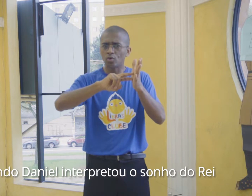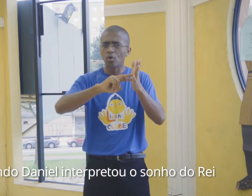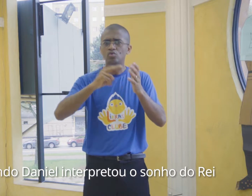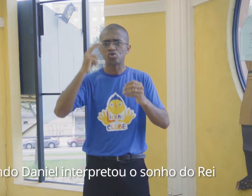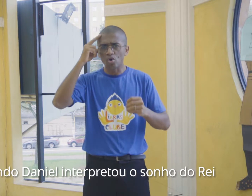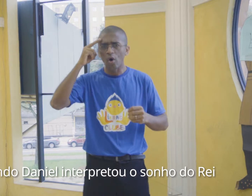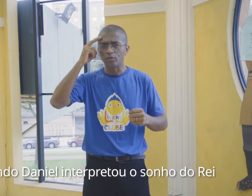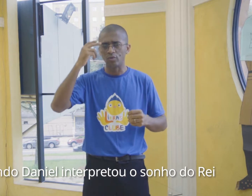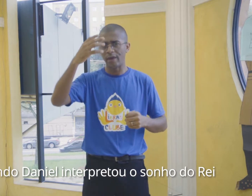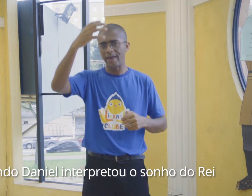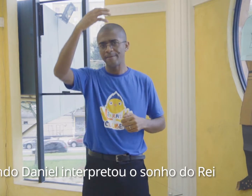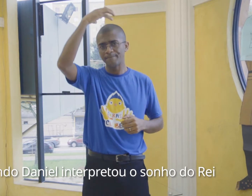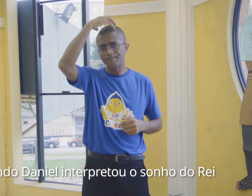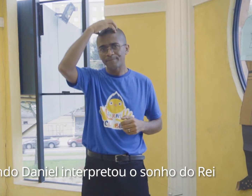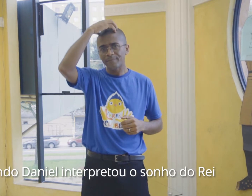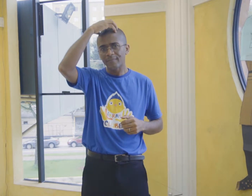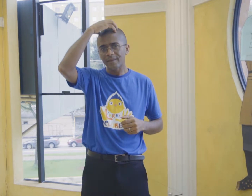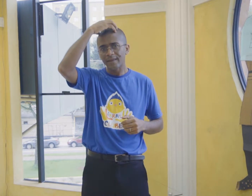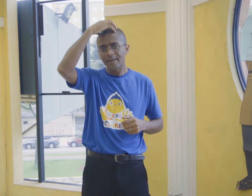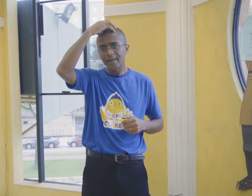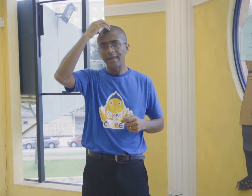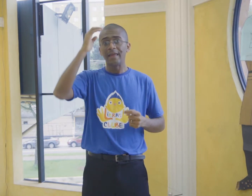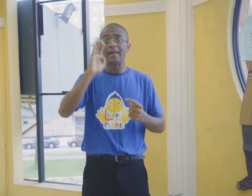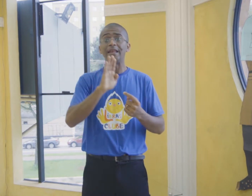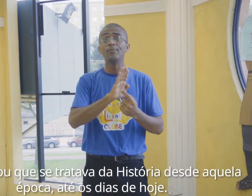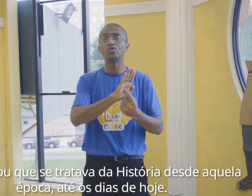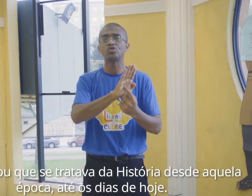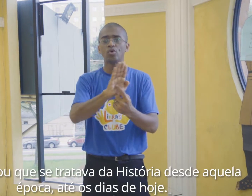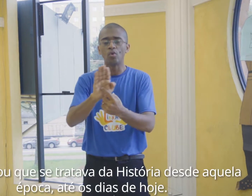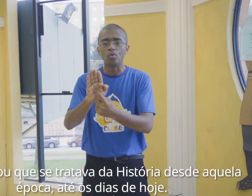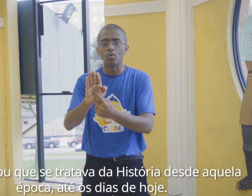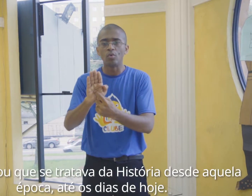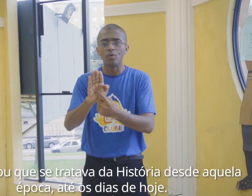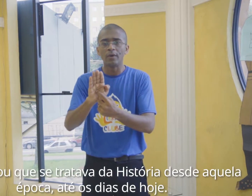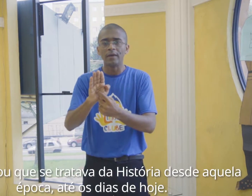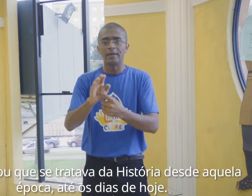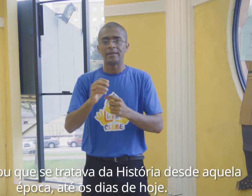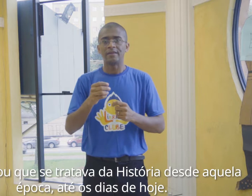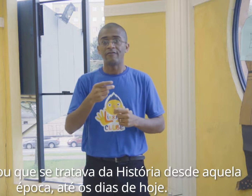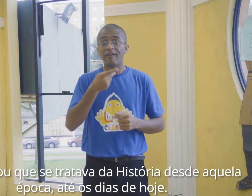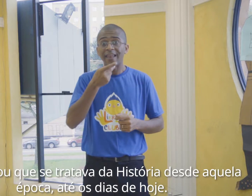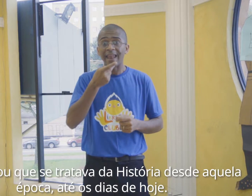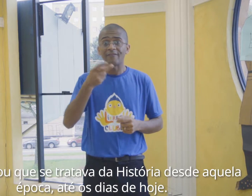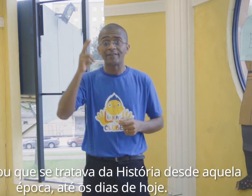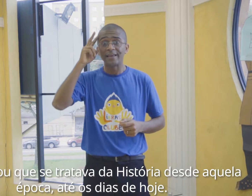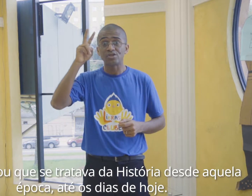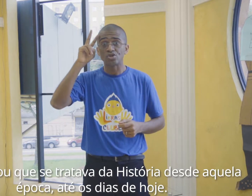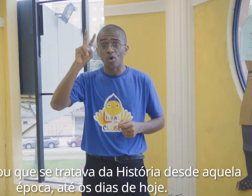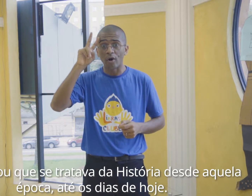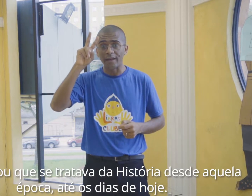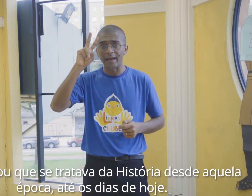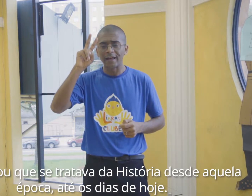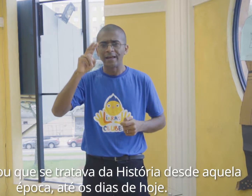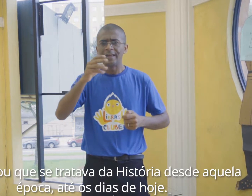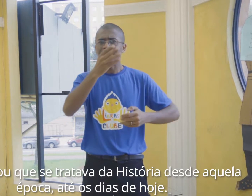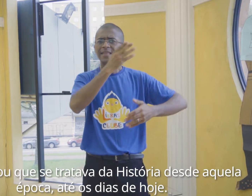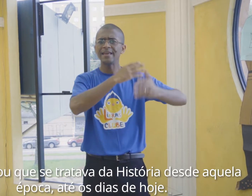interpretou o sonho do rei, ele mostrou que falava da história desde